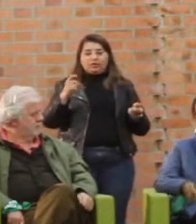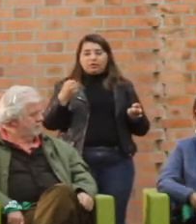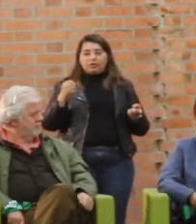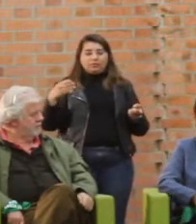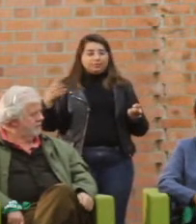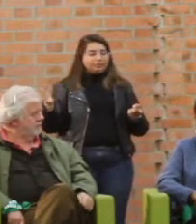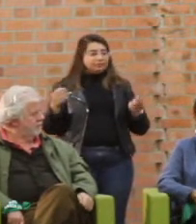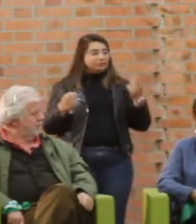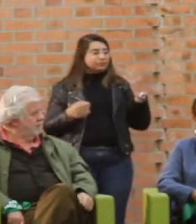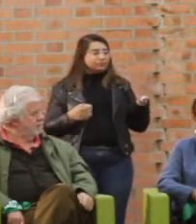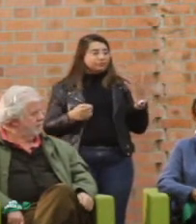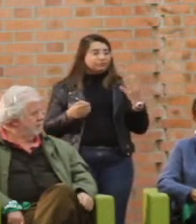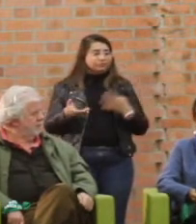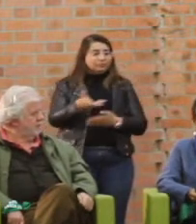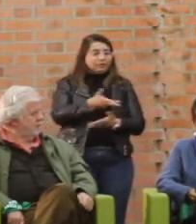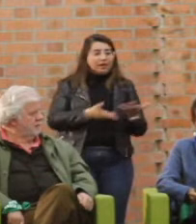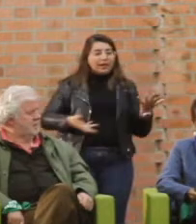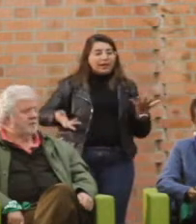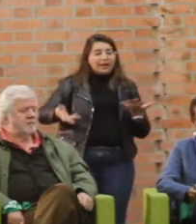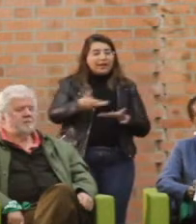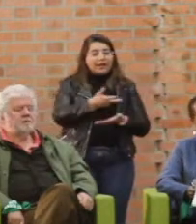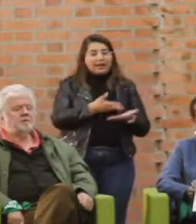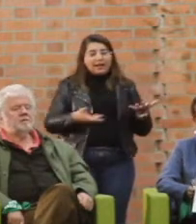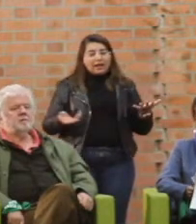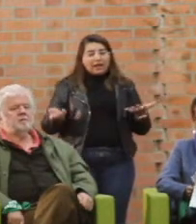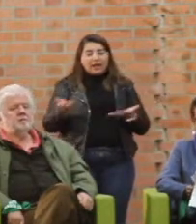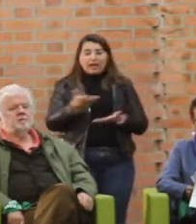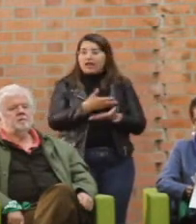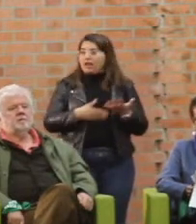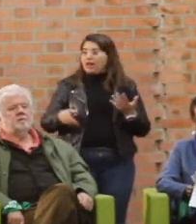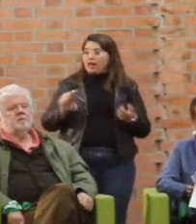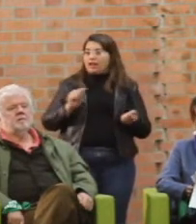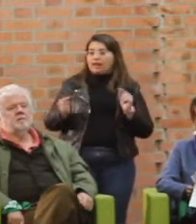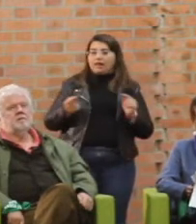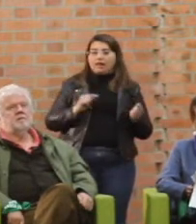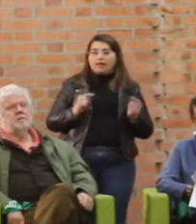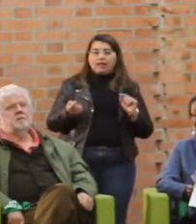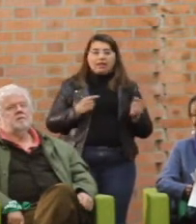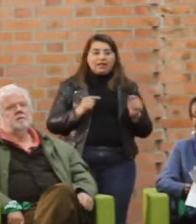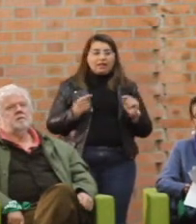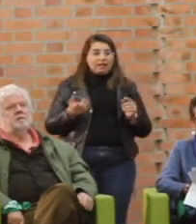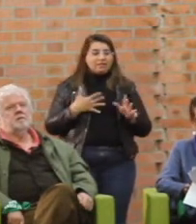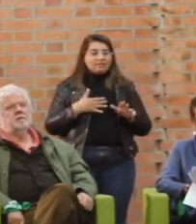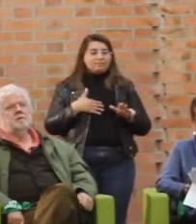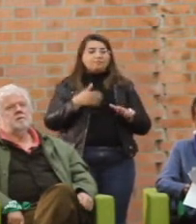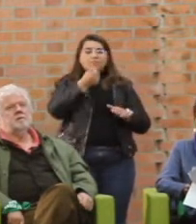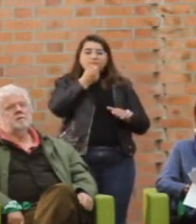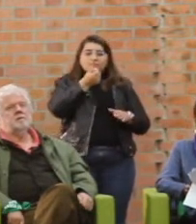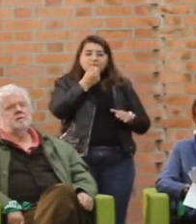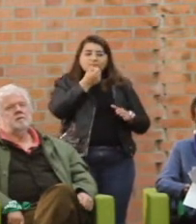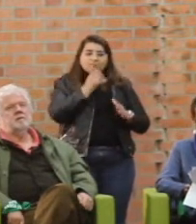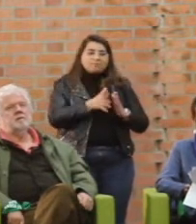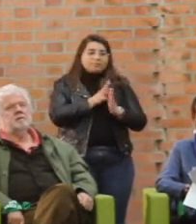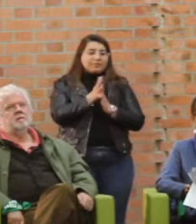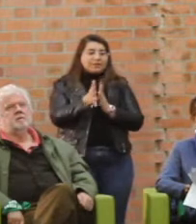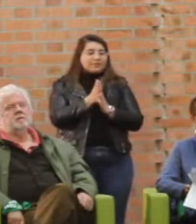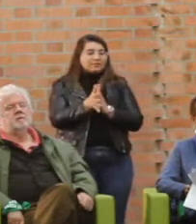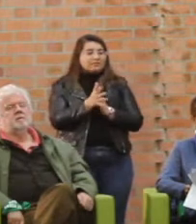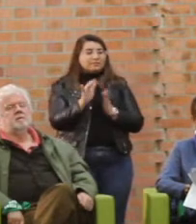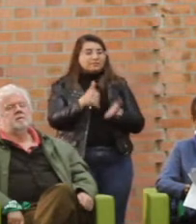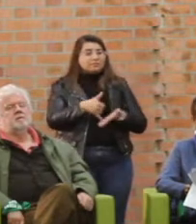conversación por traer a colación distintas maneras de acercarse a la noticia de la existencia de este nuevo premio